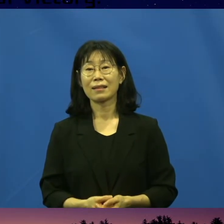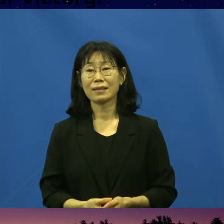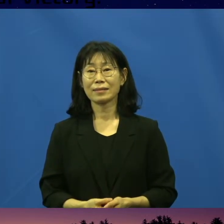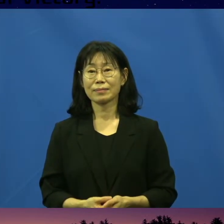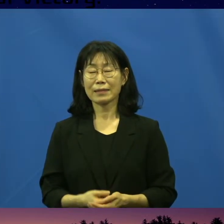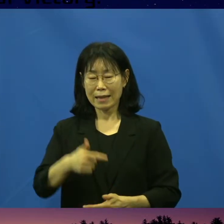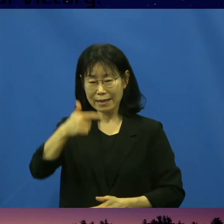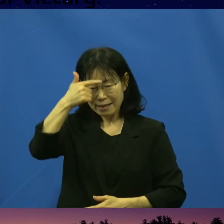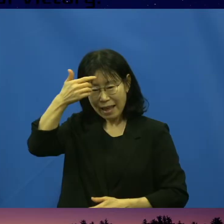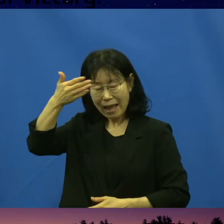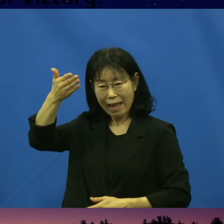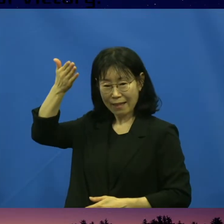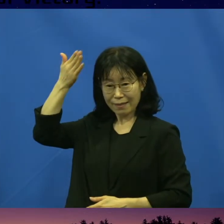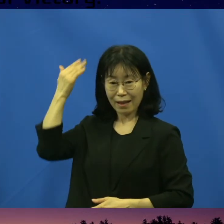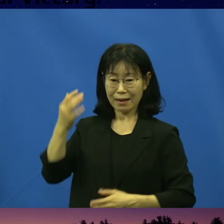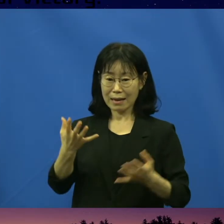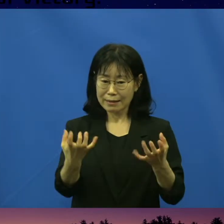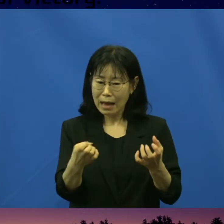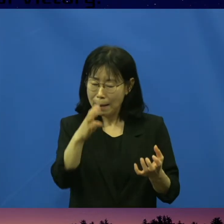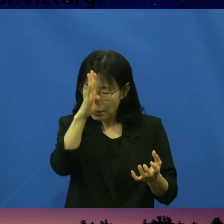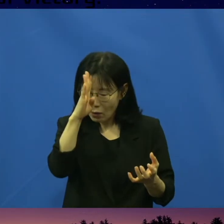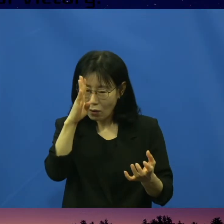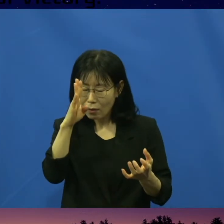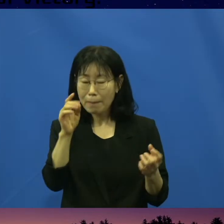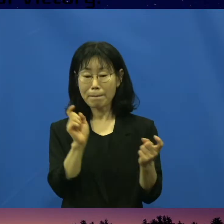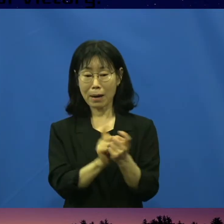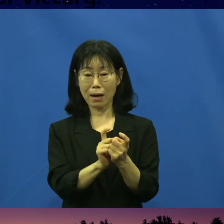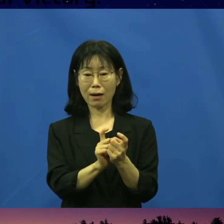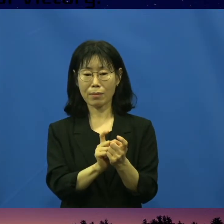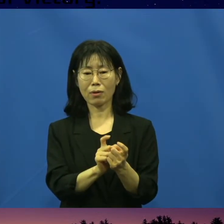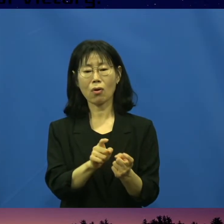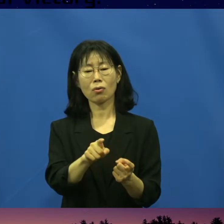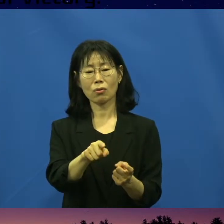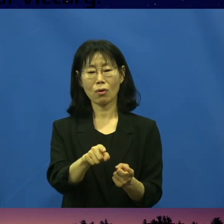고대 사회에서 나병의 판정은 치명적이에요.